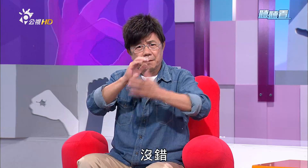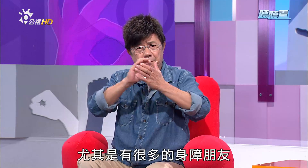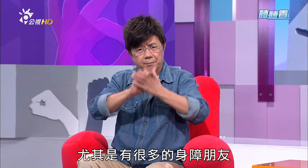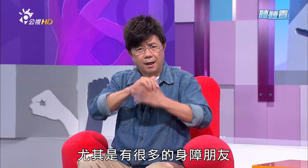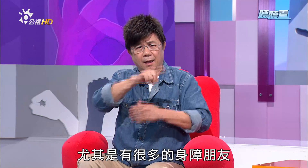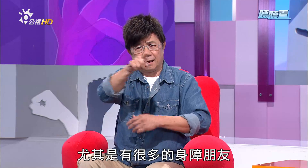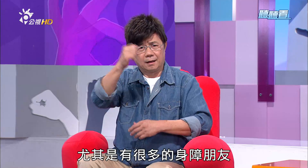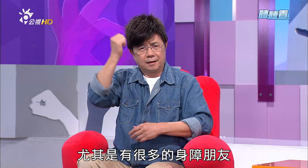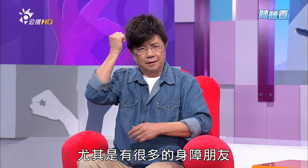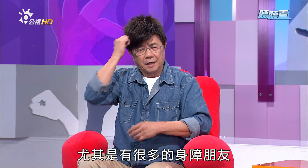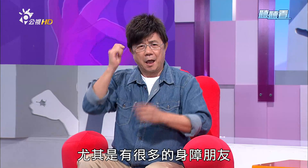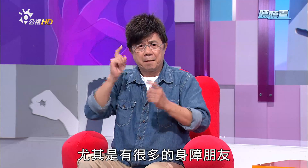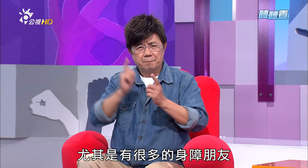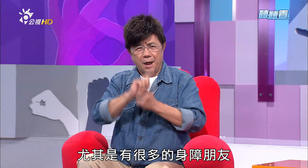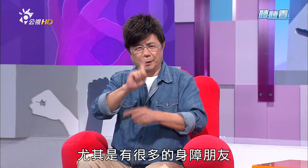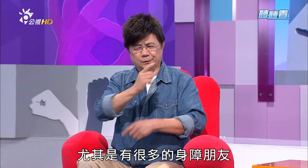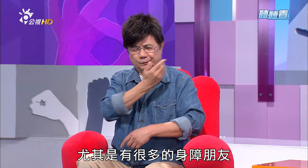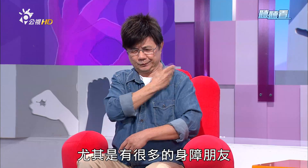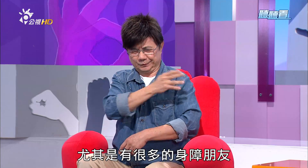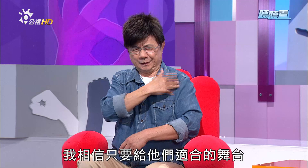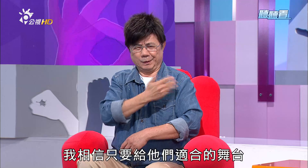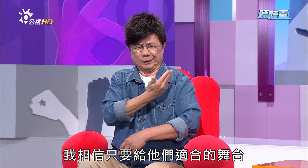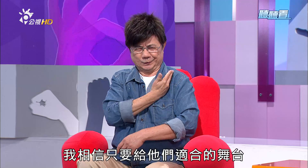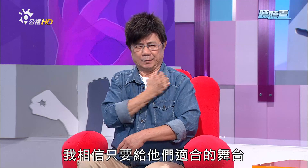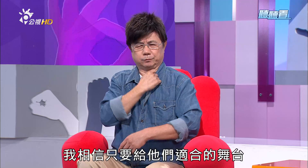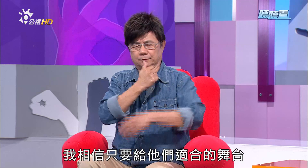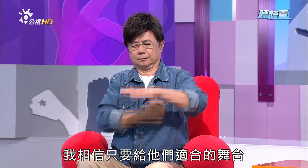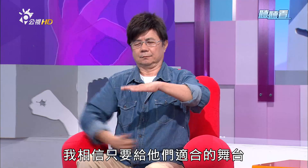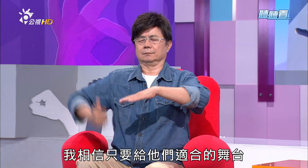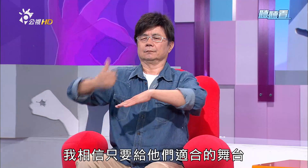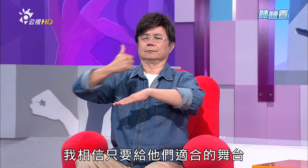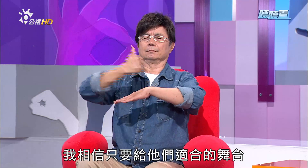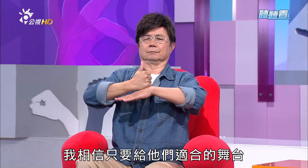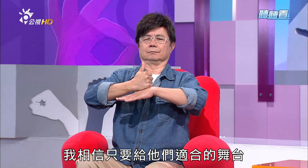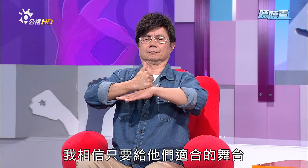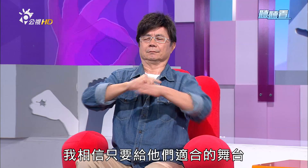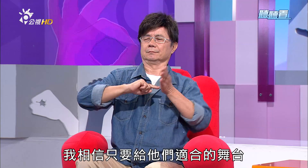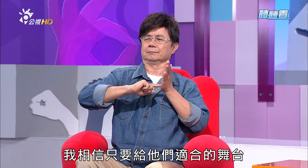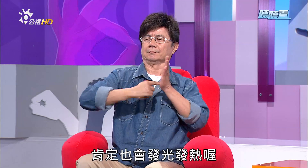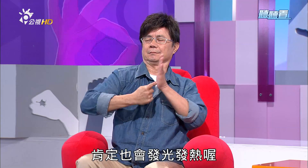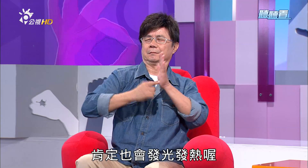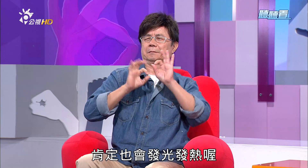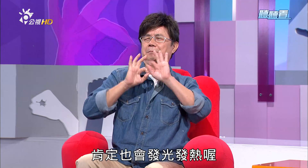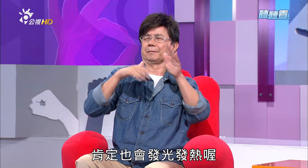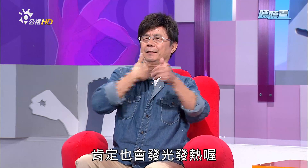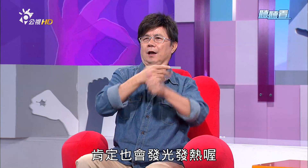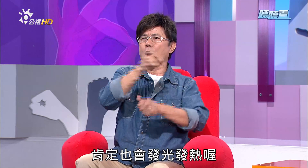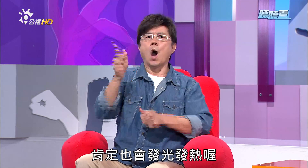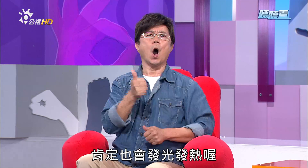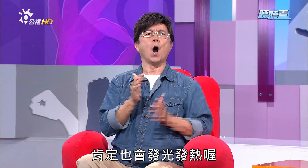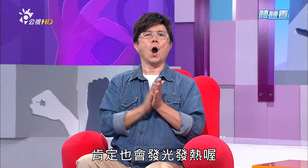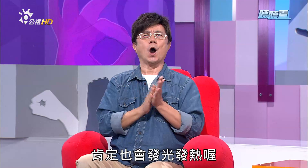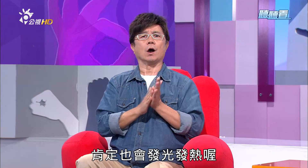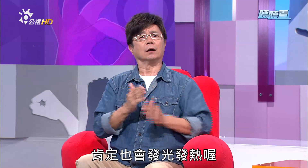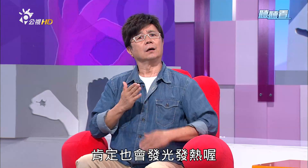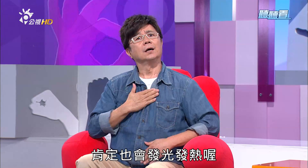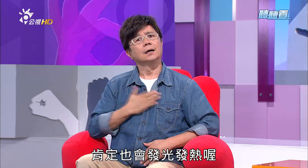尤其是有很多的身障朋友啊，我相信只要给他们适合的舞台，肯定也会发光发热哦。